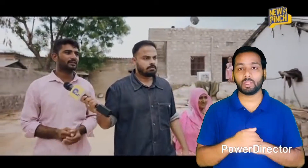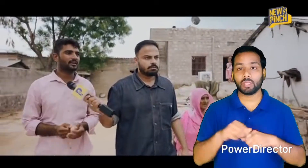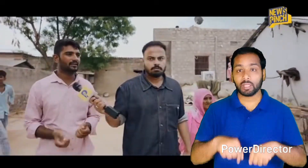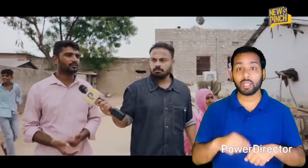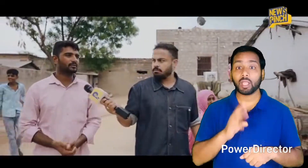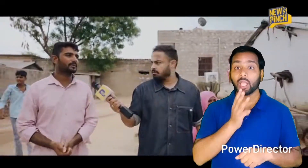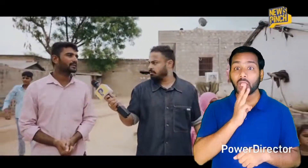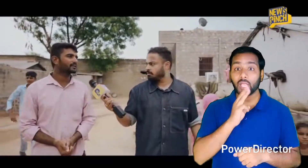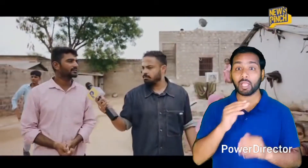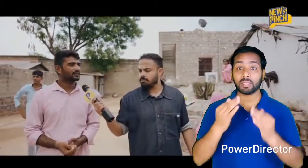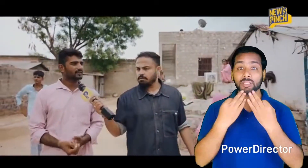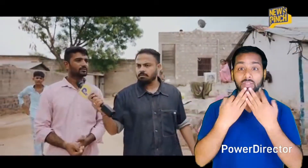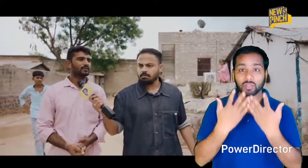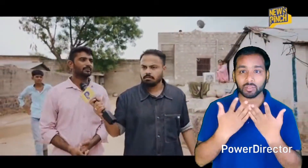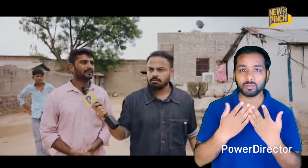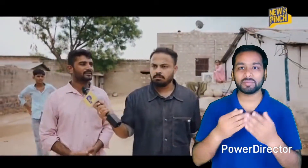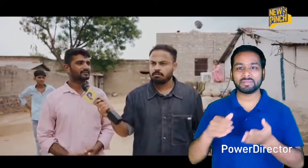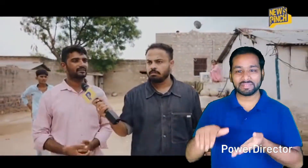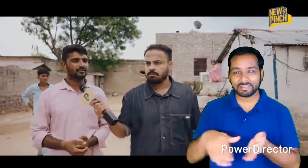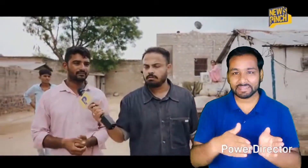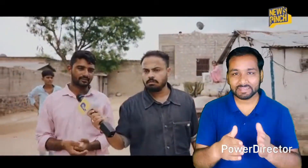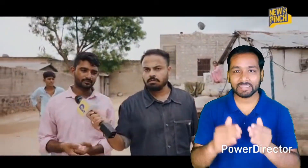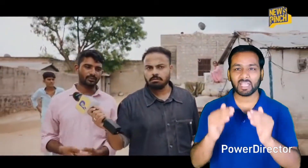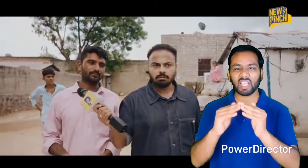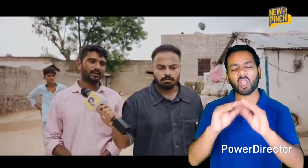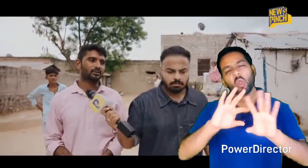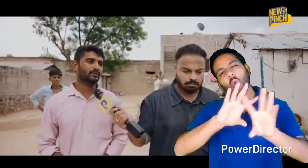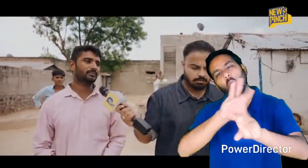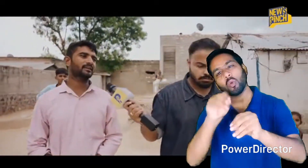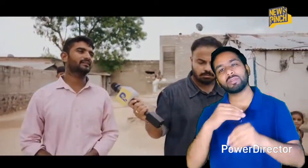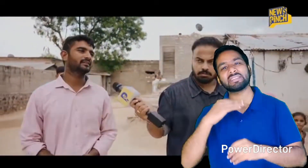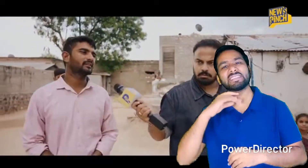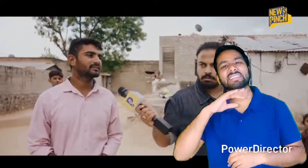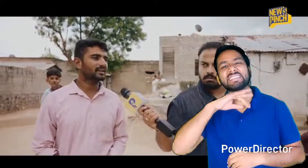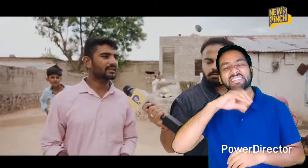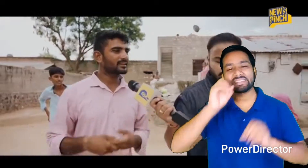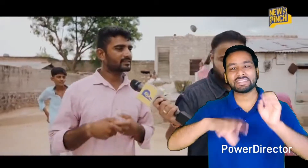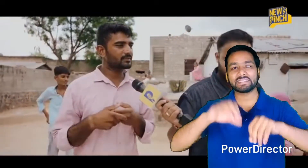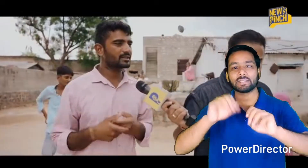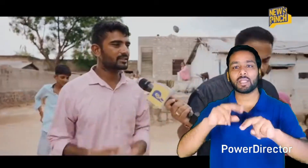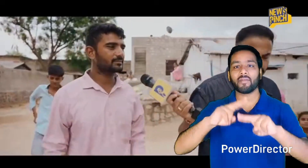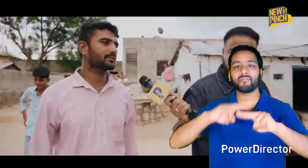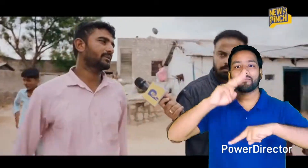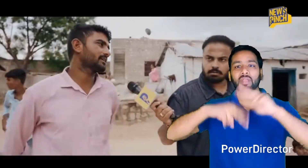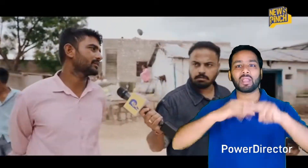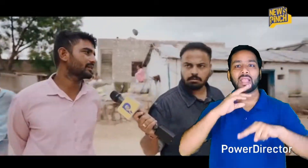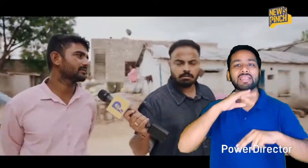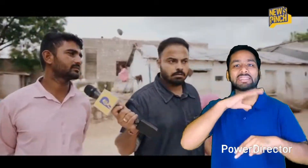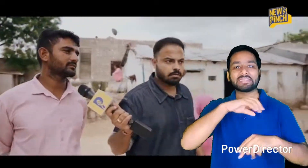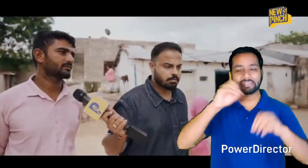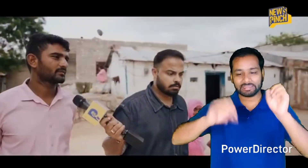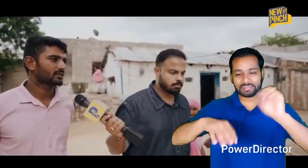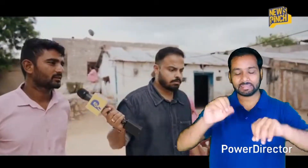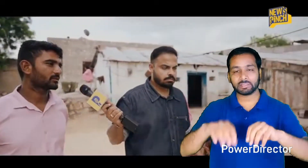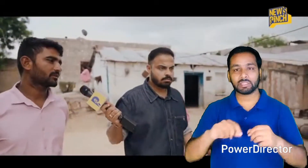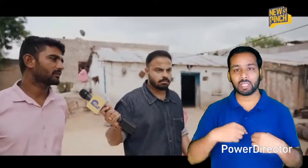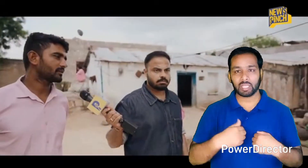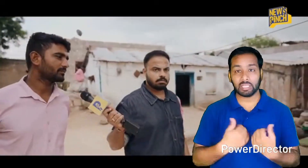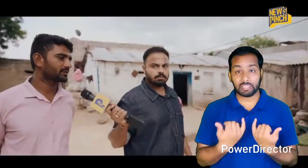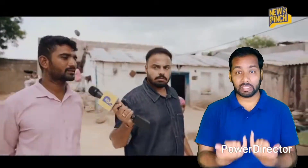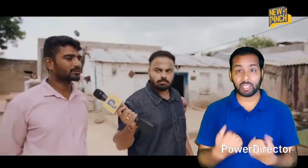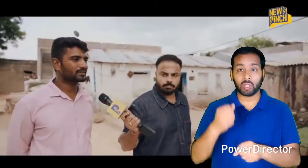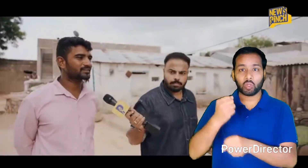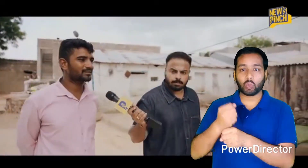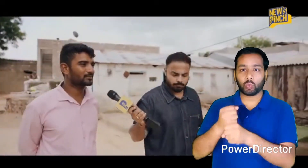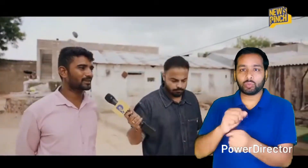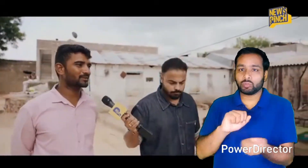में पानी, हमारे खेतों में पानी, घरों में पानी, मुख्य मार्गों में पानी, जहाँ देखे सब कास्टिक पानी फैक्ट्रियों का।